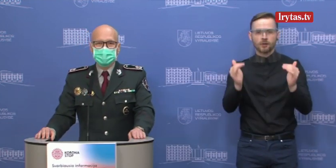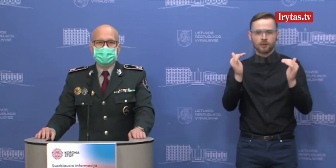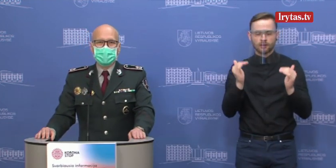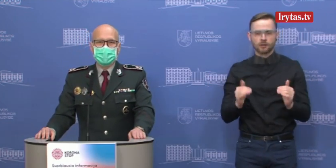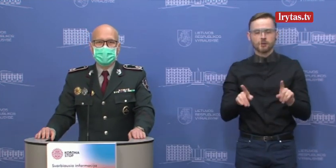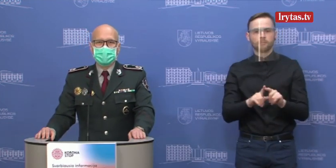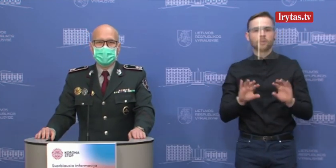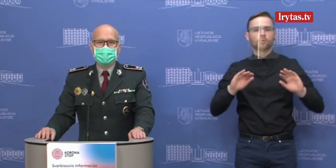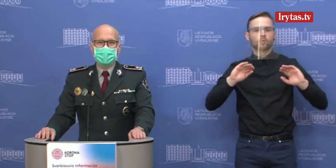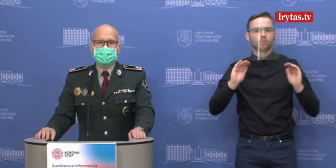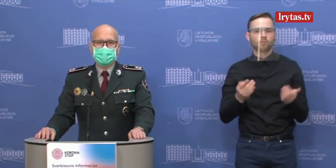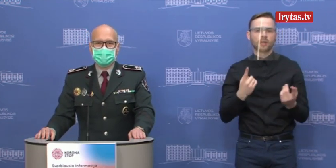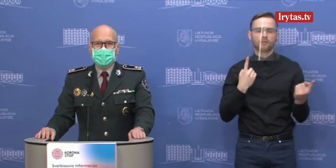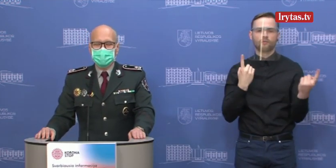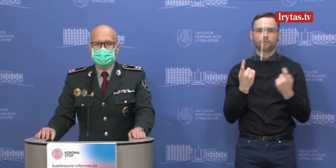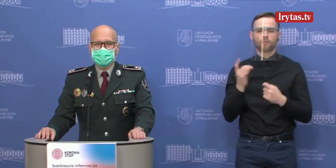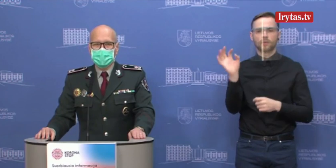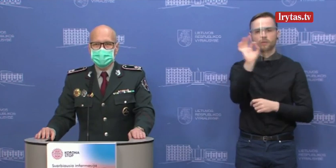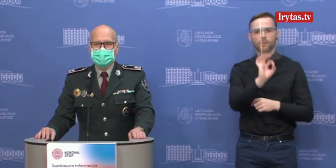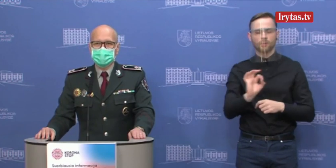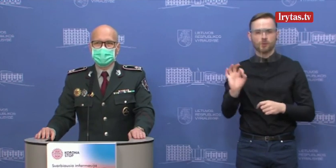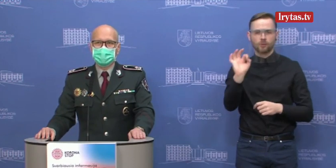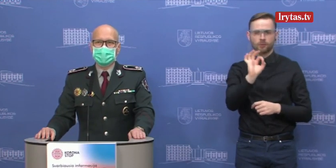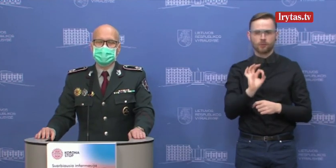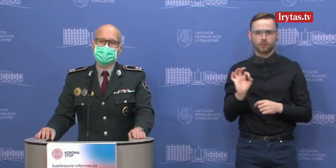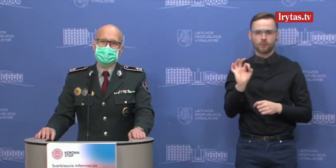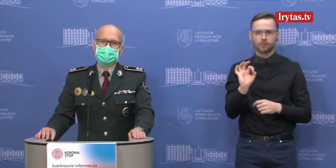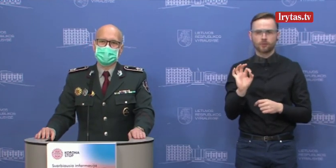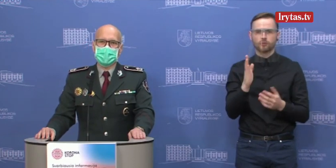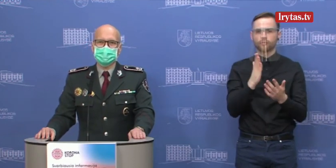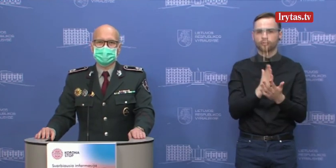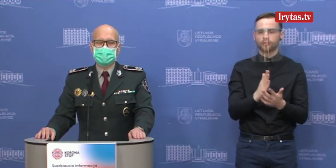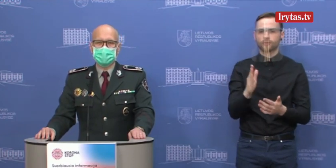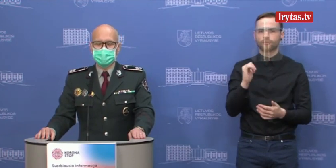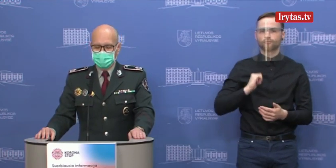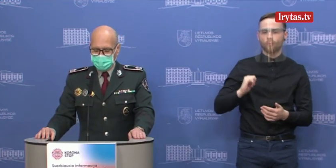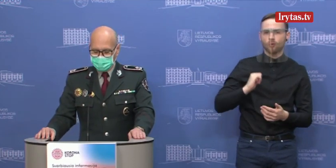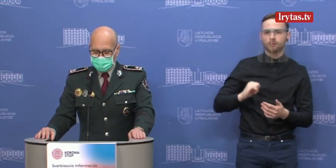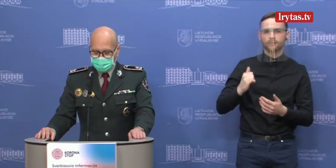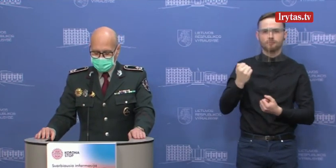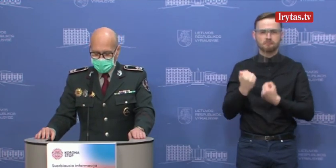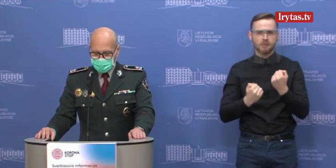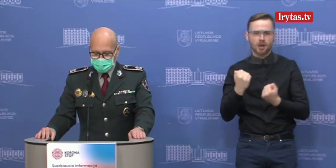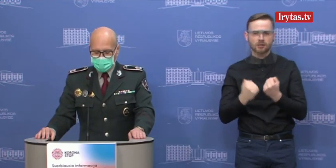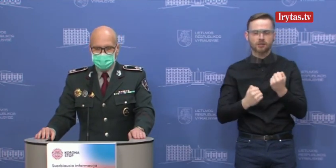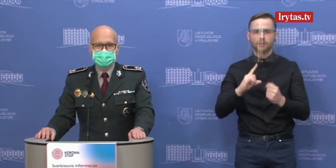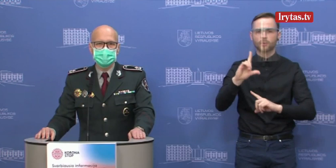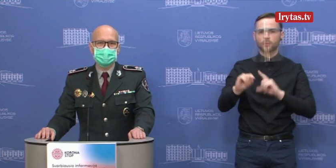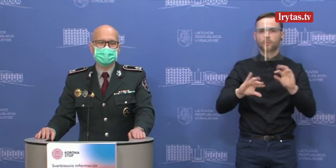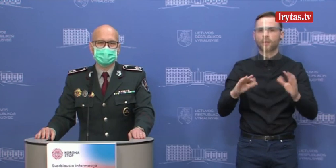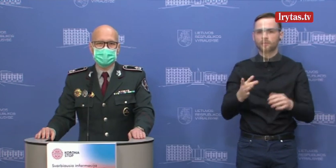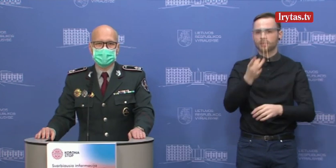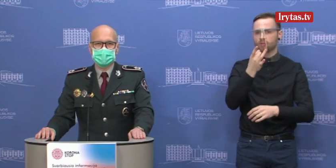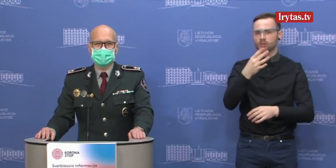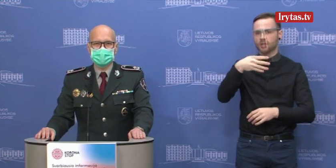Jeigu labai trumpai kalbėti plamai apie bendras tendencijas asmenų ir transporto priemonių vykimo, tai nuo